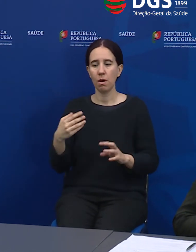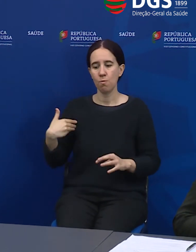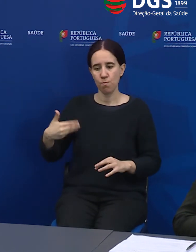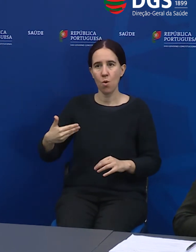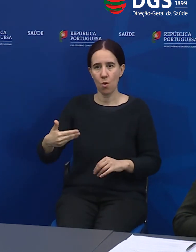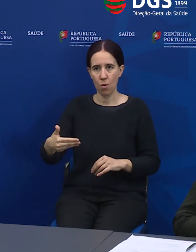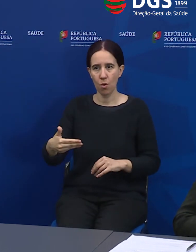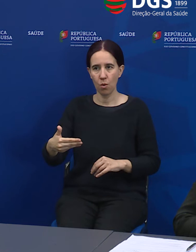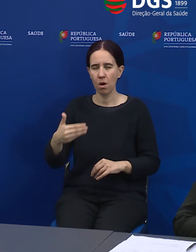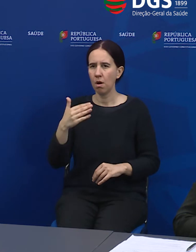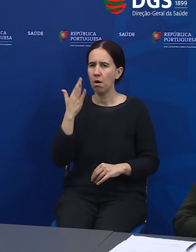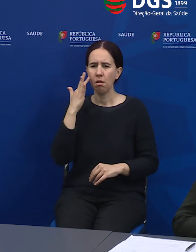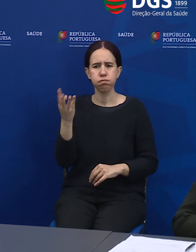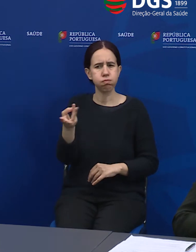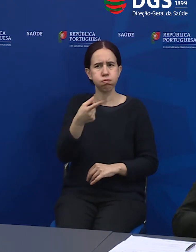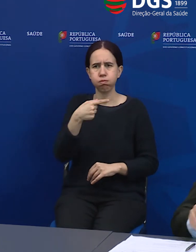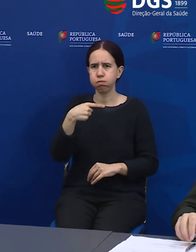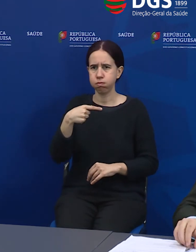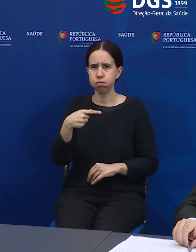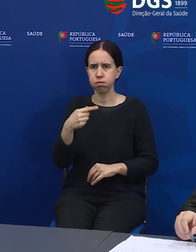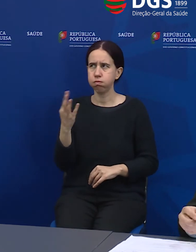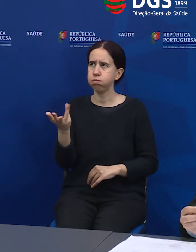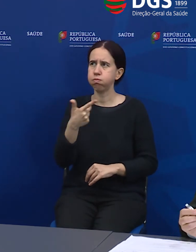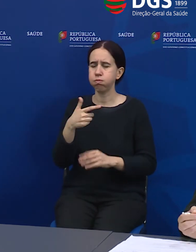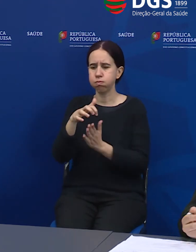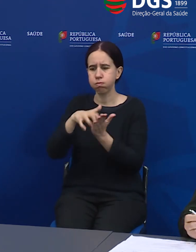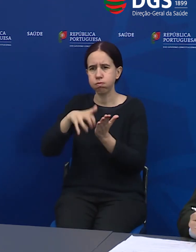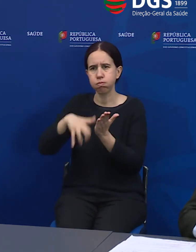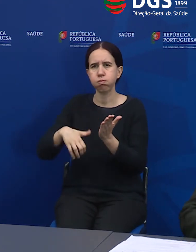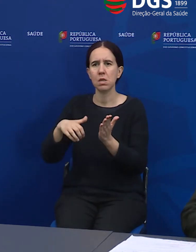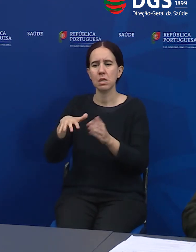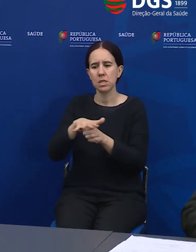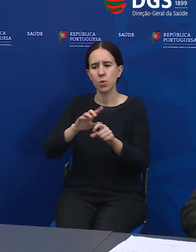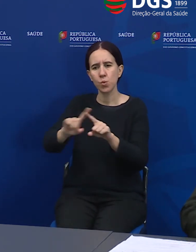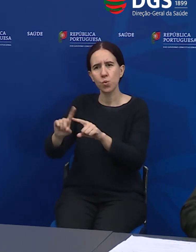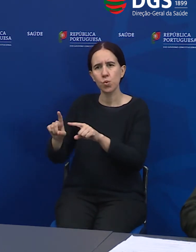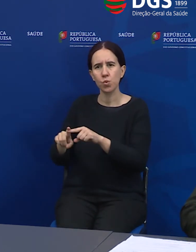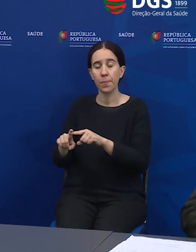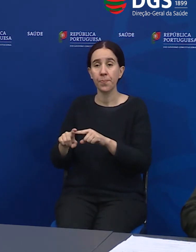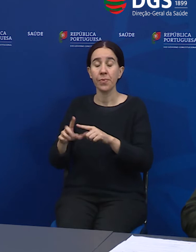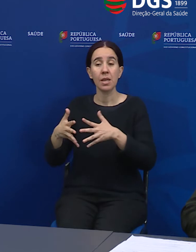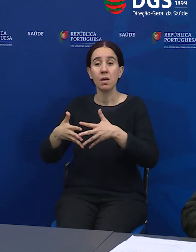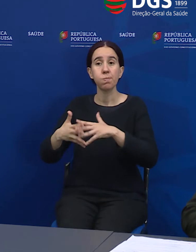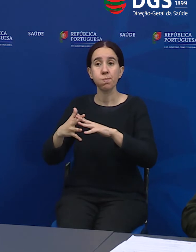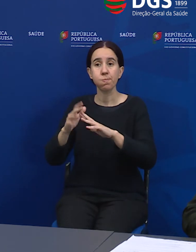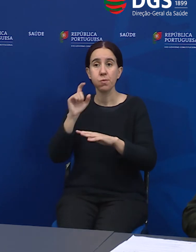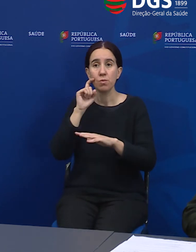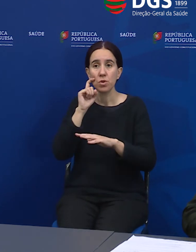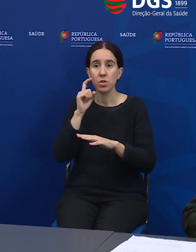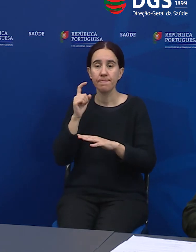saído e números ensaios de números situações com uma robustez que